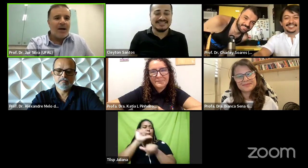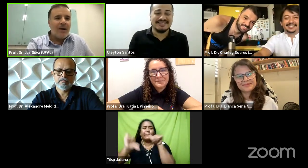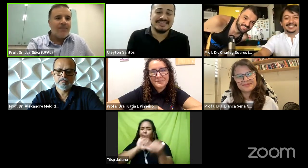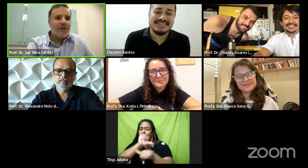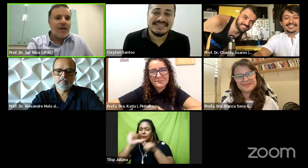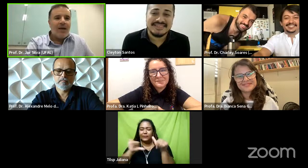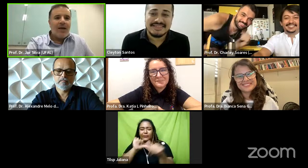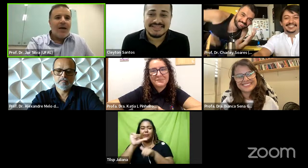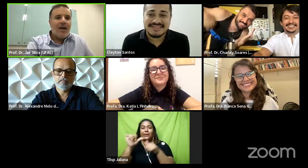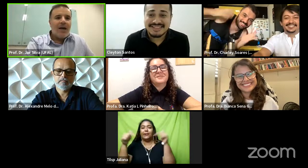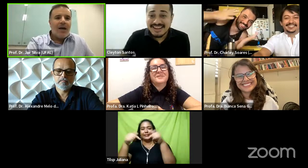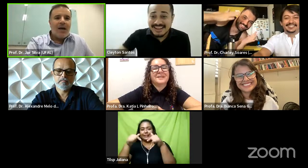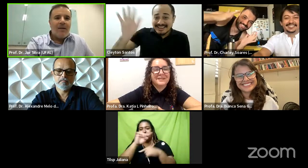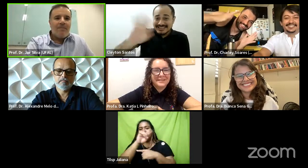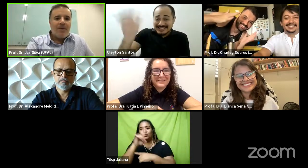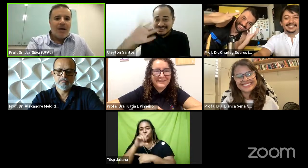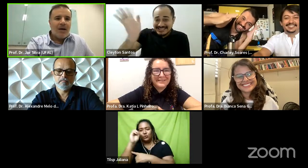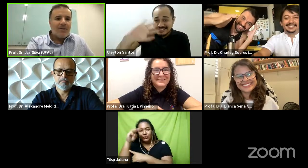passar para cá.